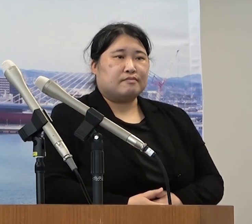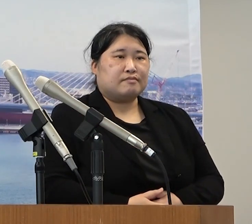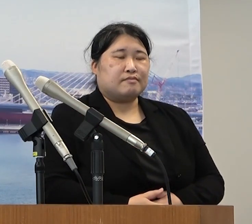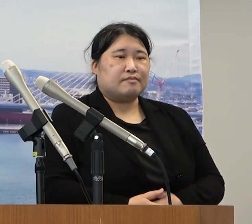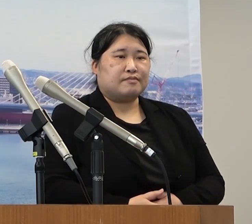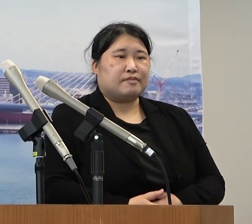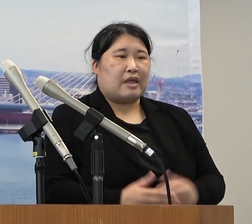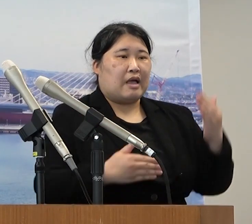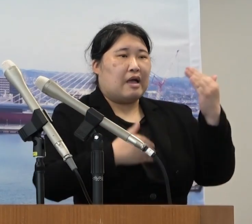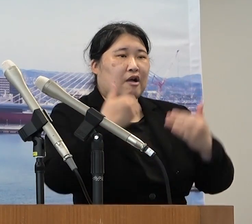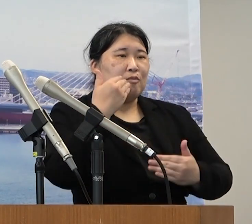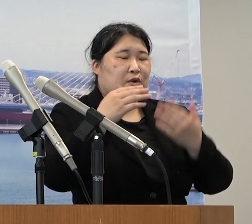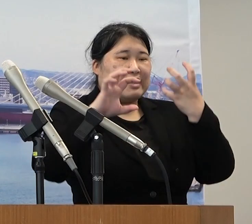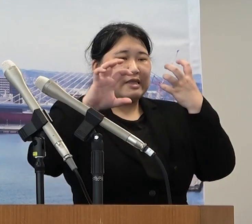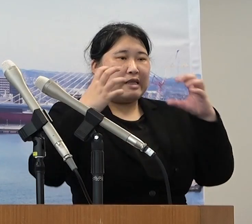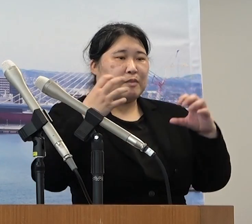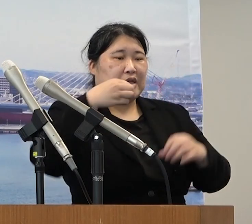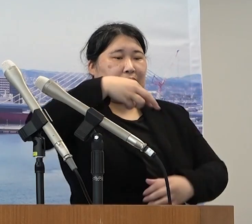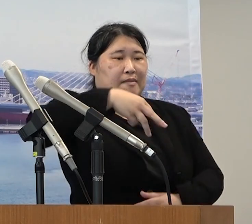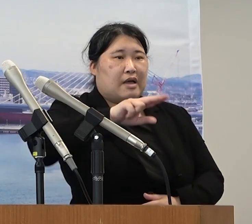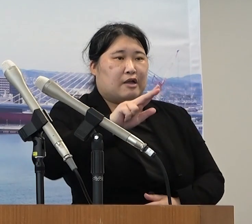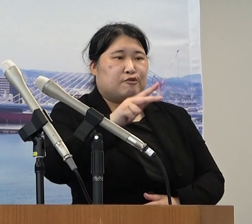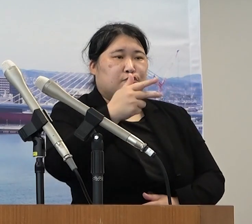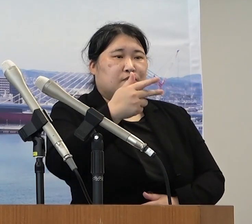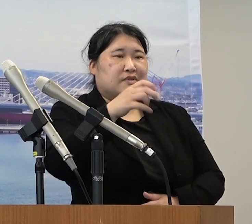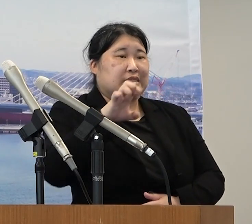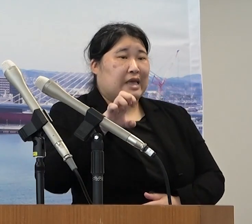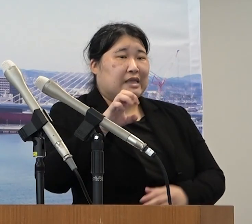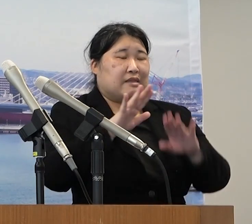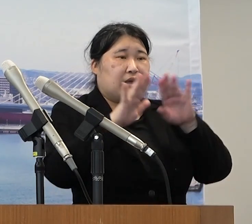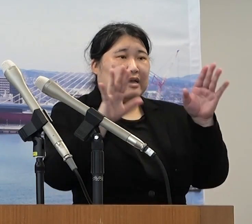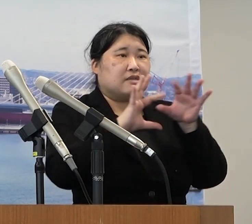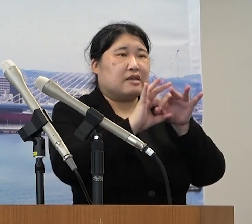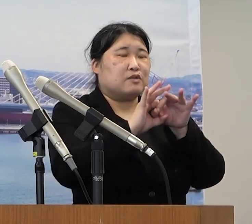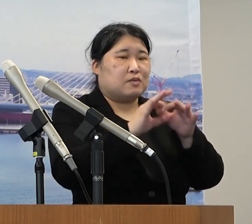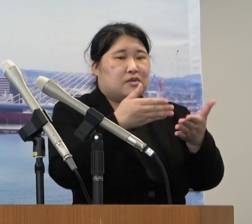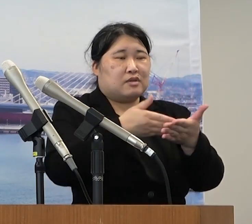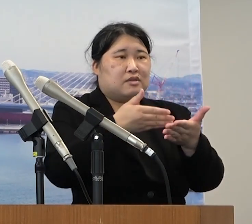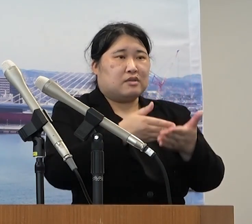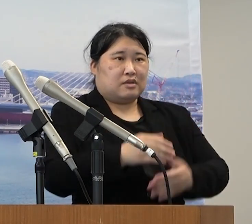次に青森ねぶたマルシェの開催についてご説明いたします。